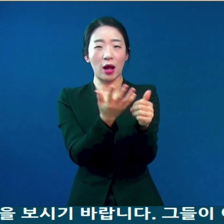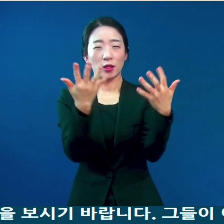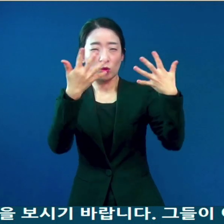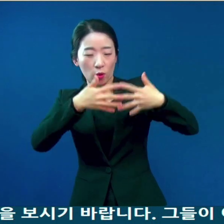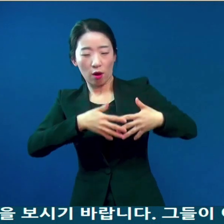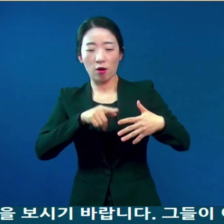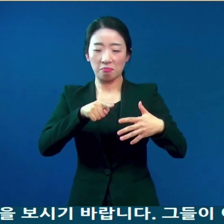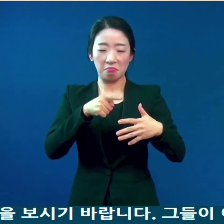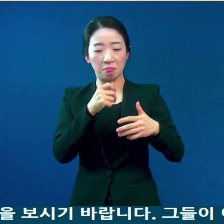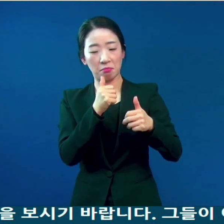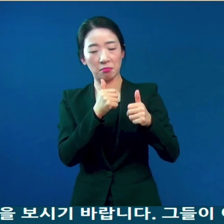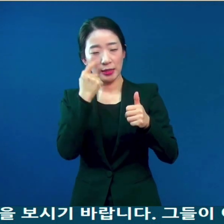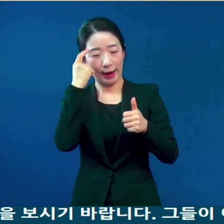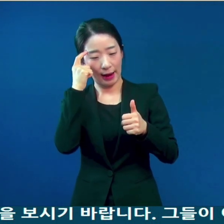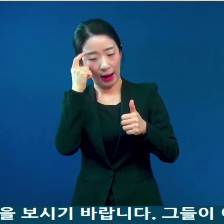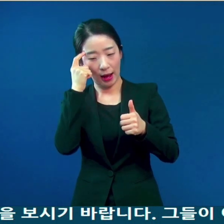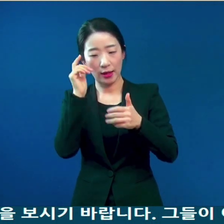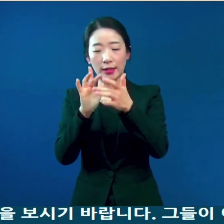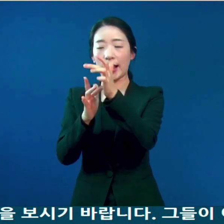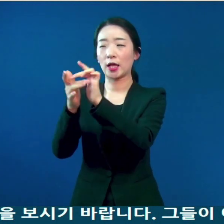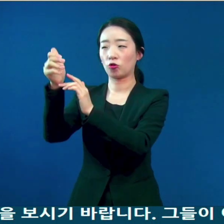하여 예수를